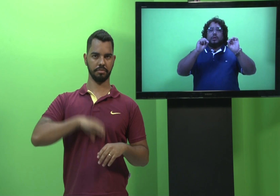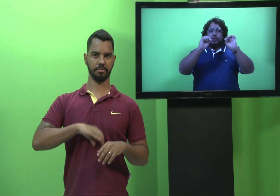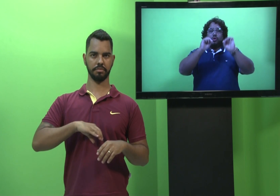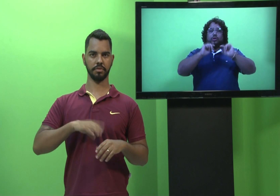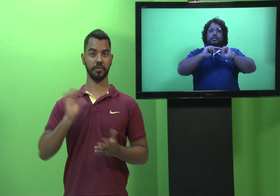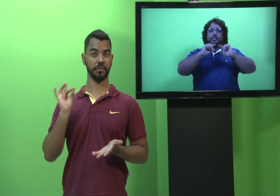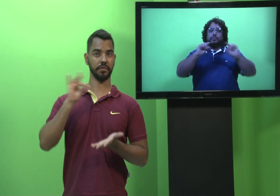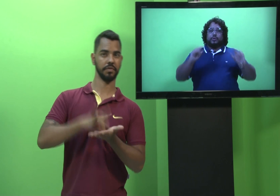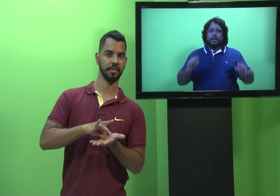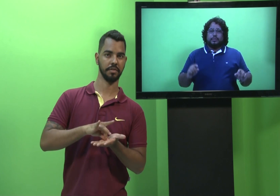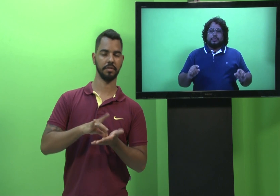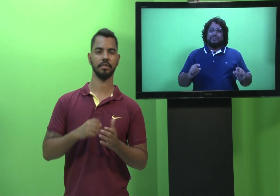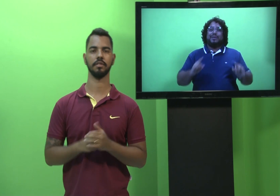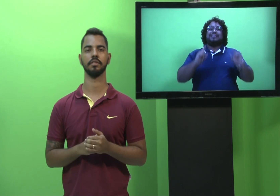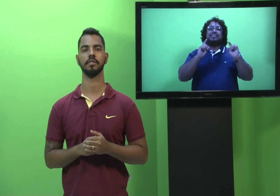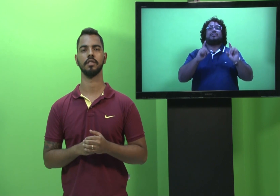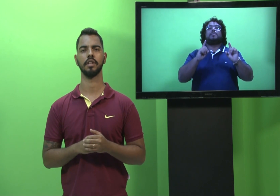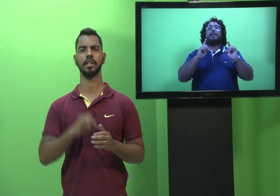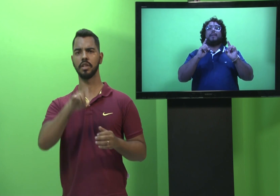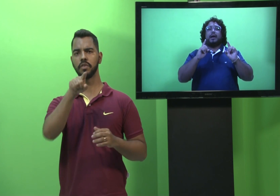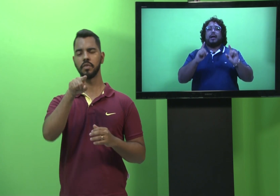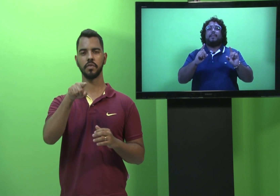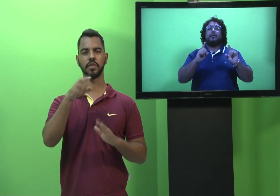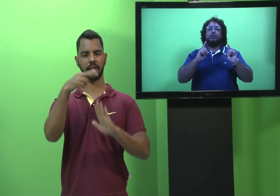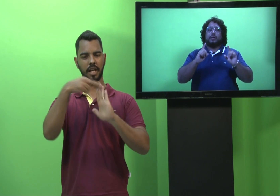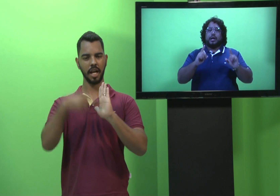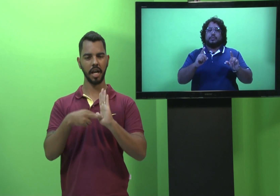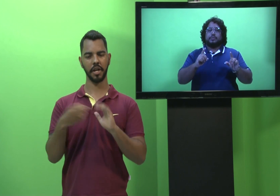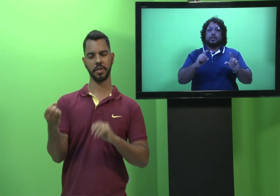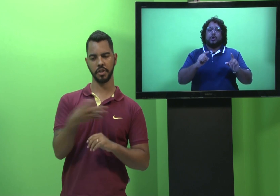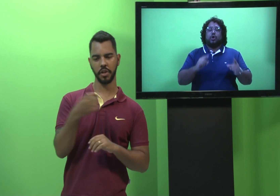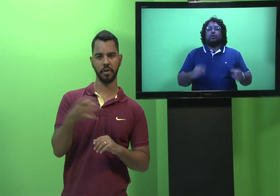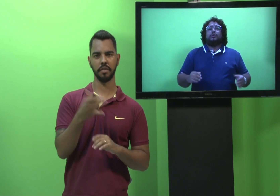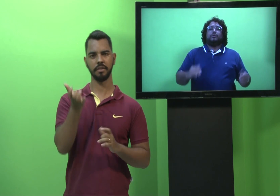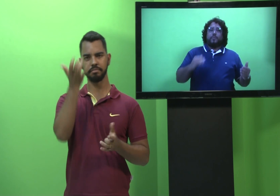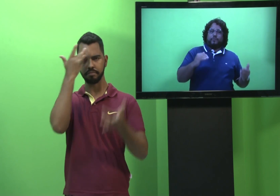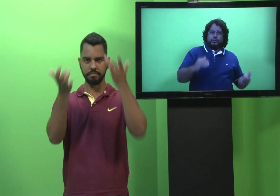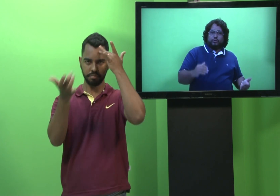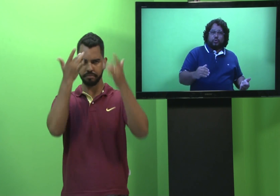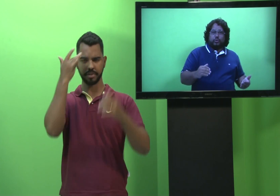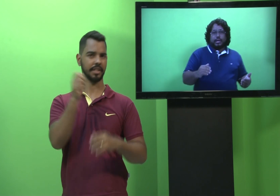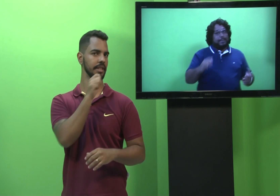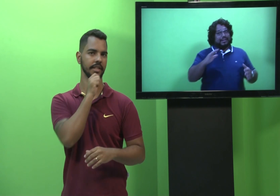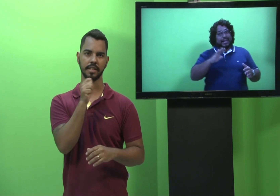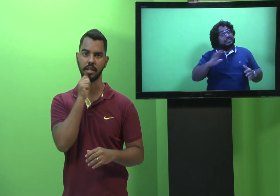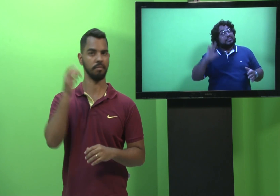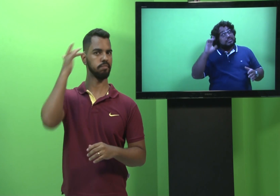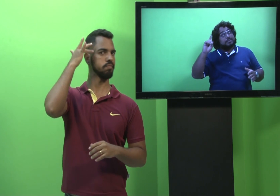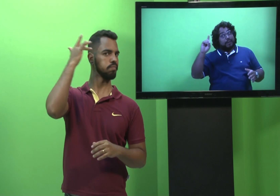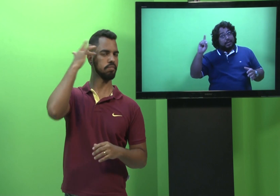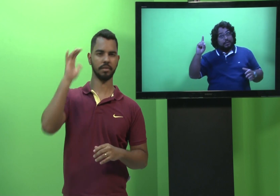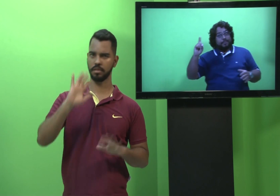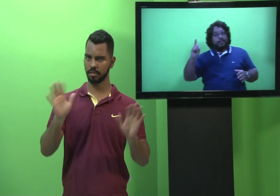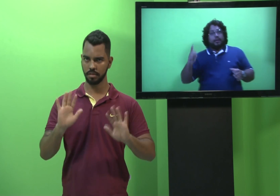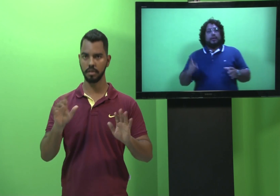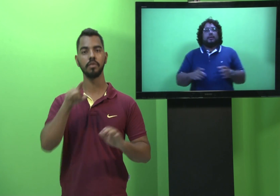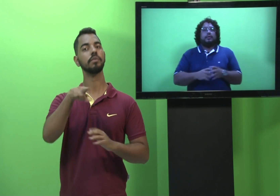domina todas as mudanças, precisa se preparar para adotá-las. Todo professor, independente da disciplina,